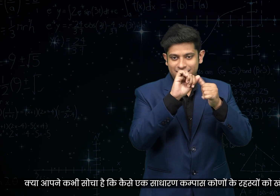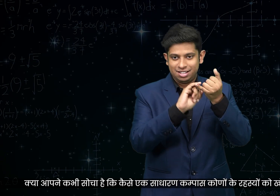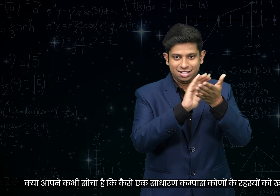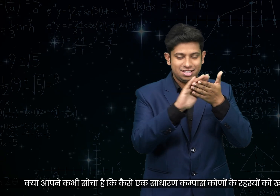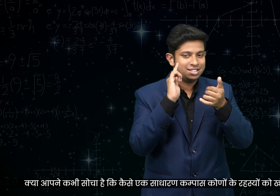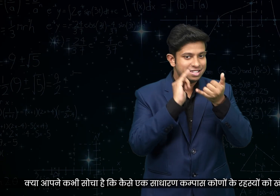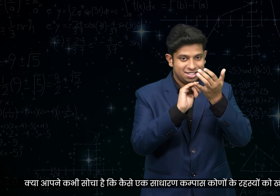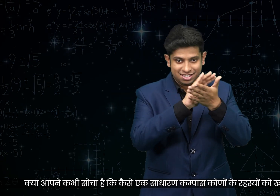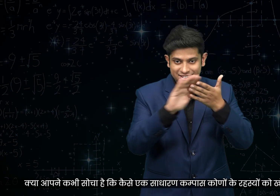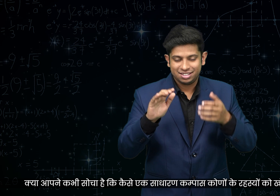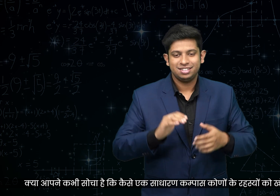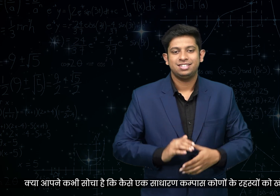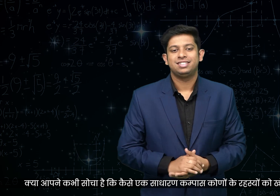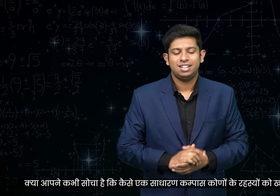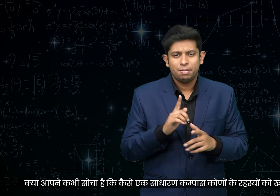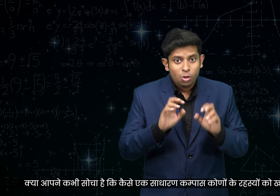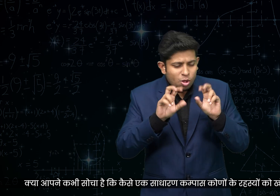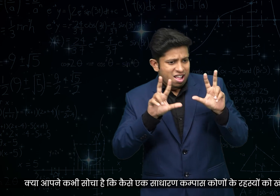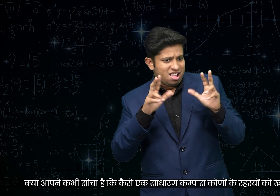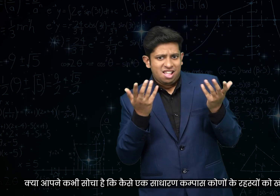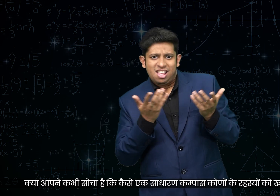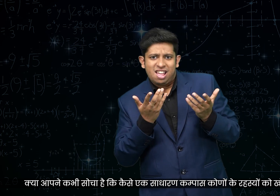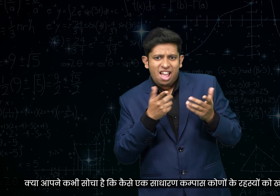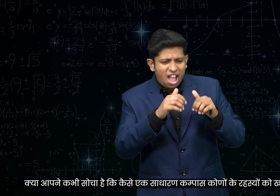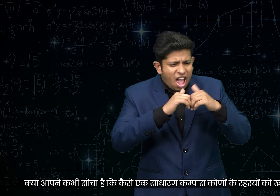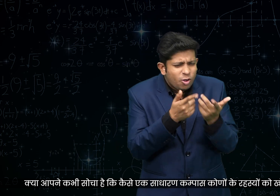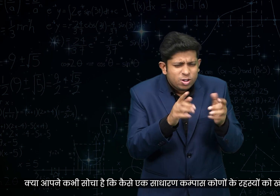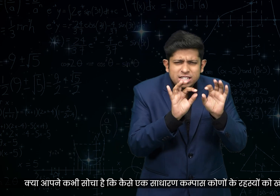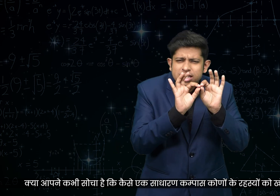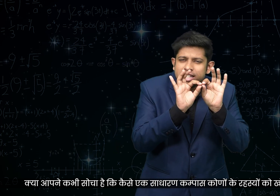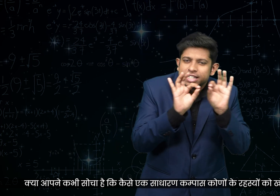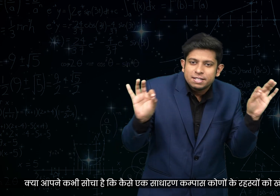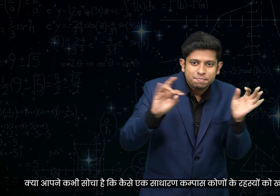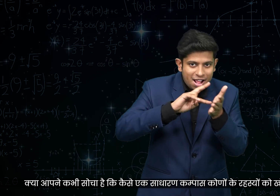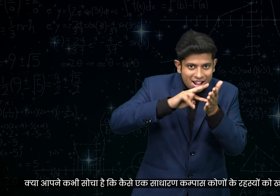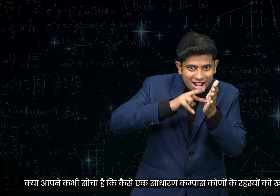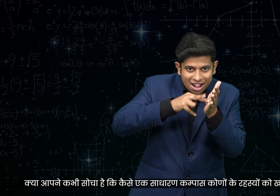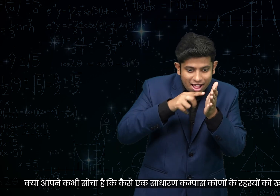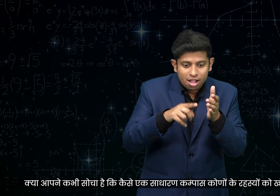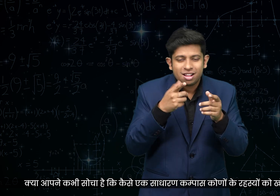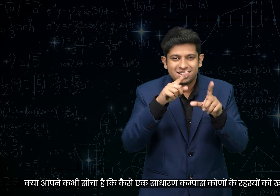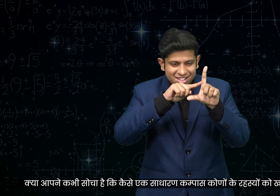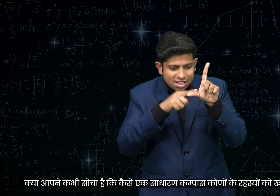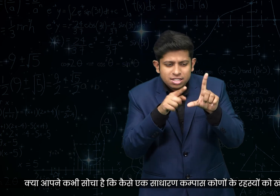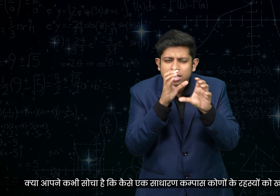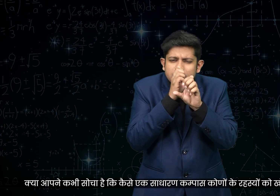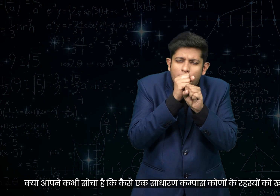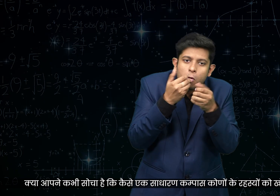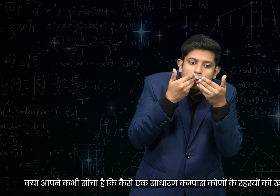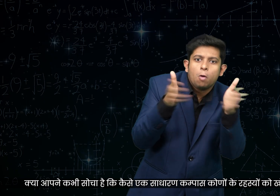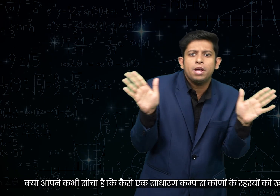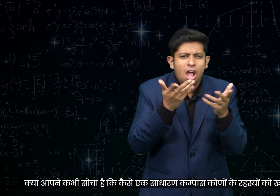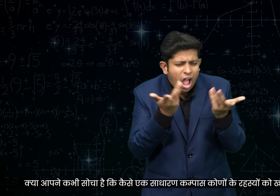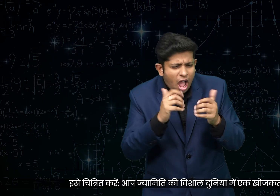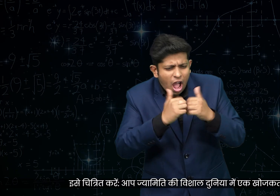क्या आपने कभी सोचा है कि किसी एक साधारण कंपास कोनों के रहस्यों का खोल कर